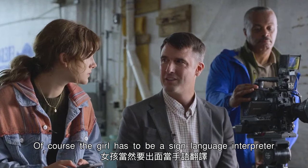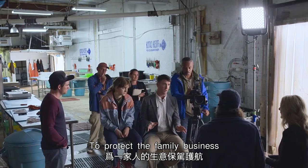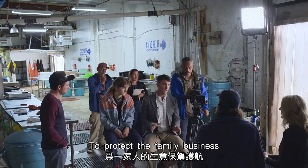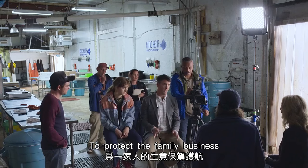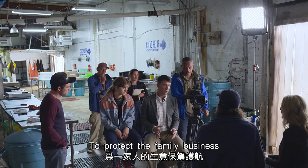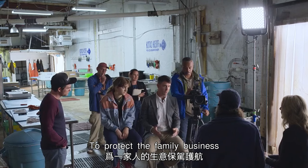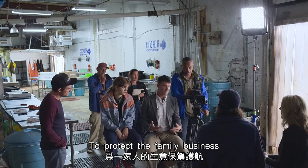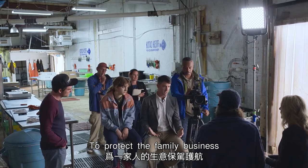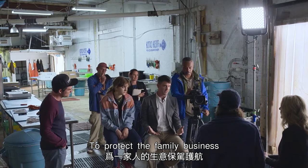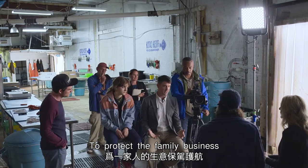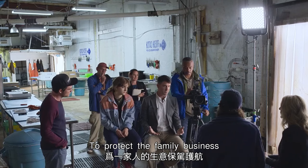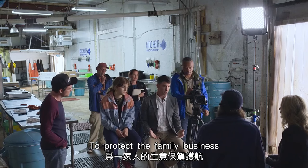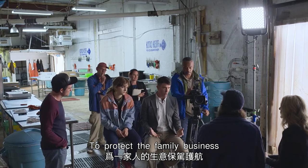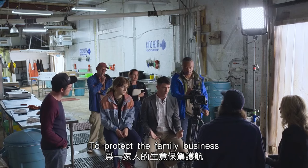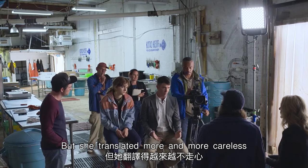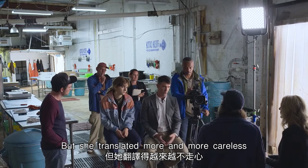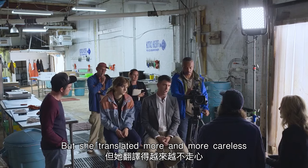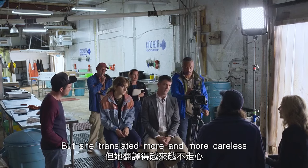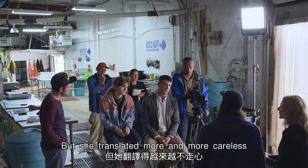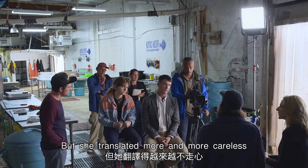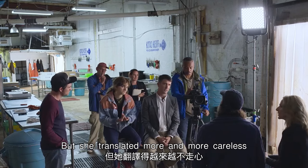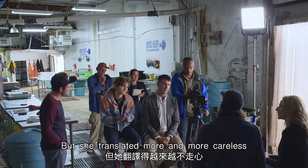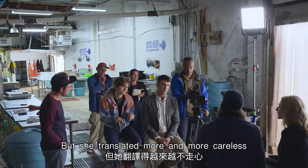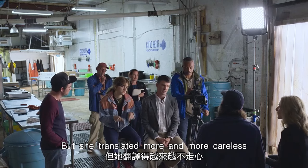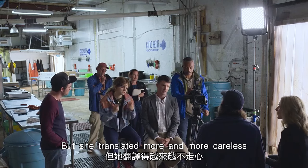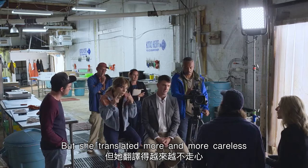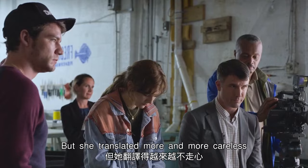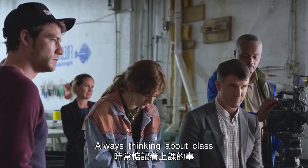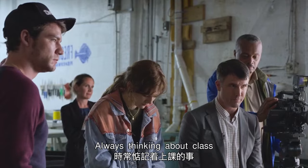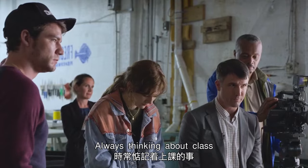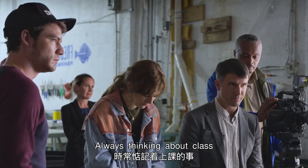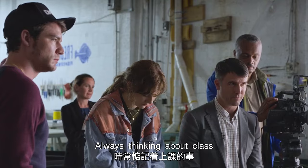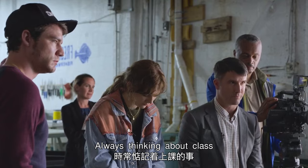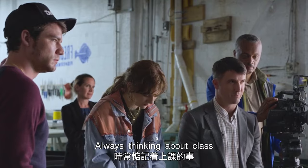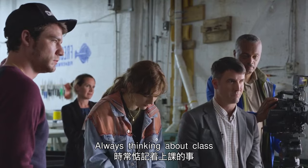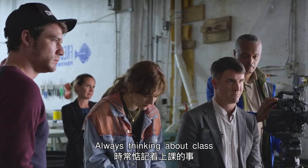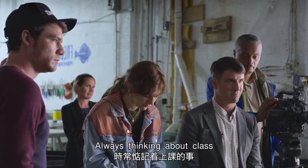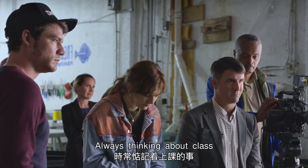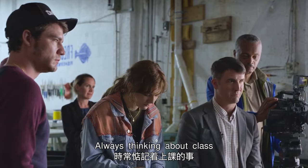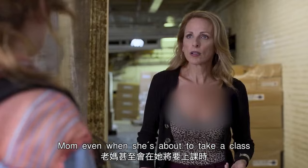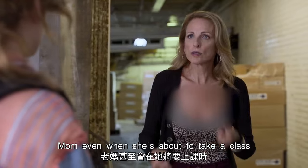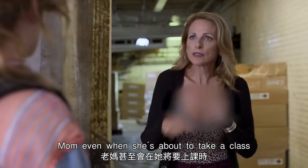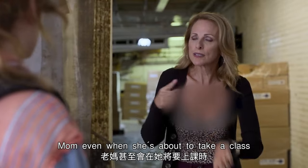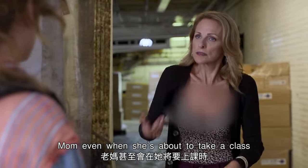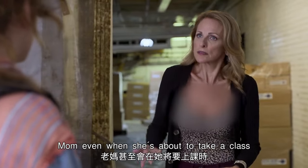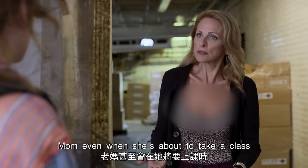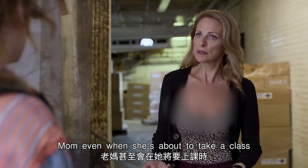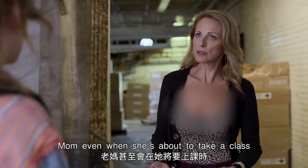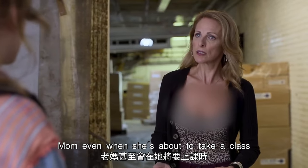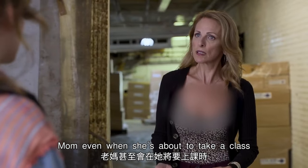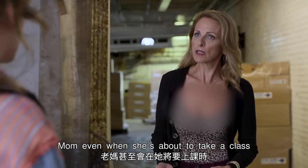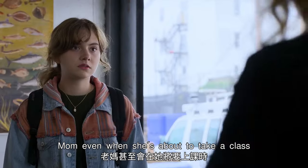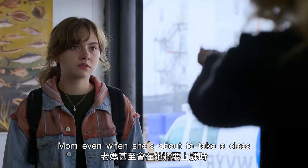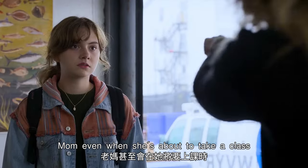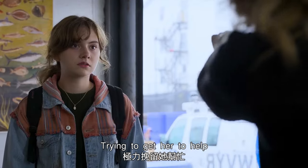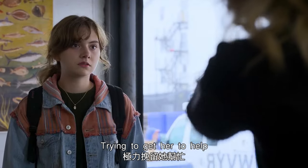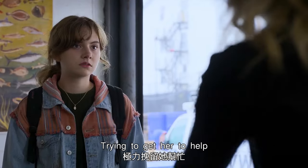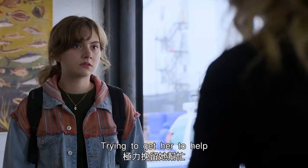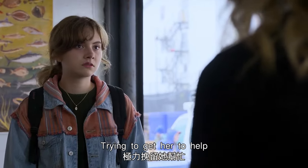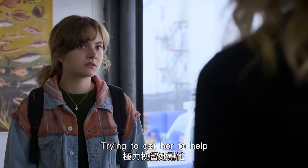译为一家人的生意保驾护航但她翻译得越来越不走心时常惦记着上课的事老妈甚至会在她将要上课时极力挽留她